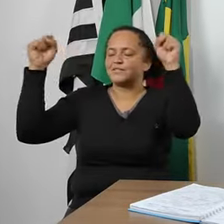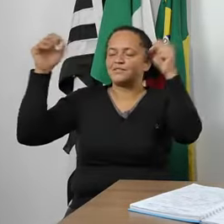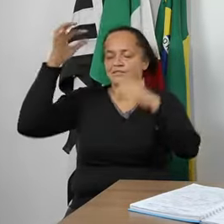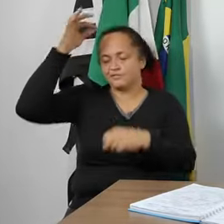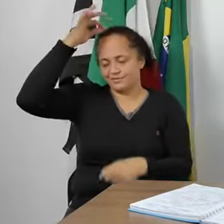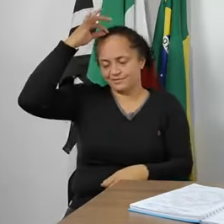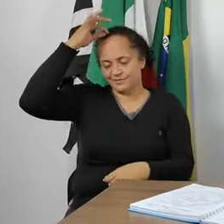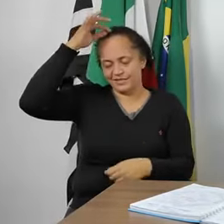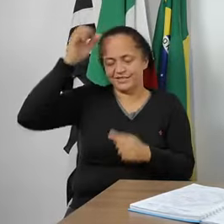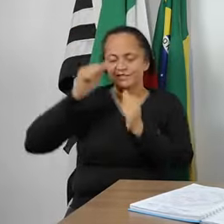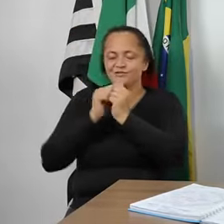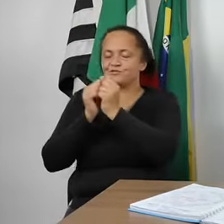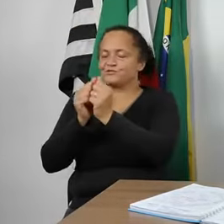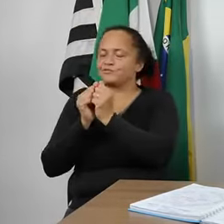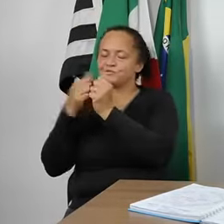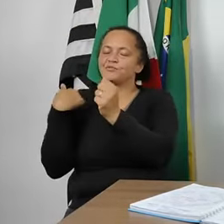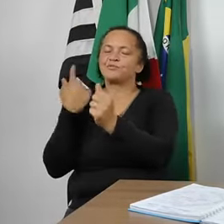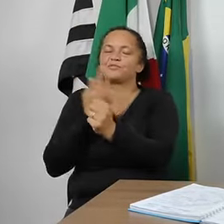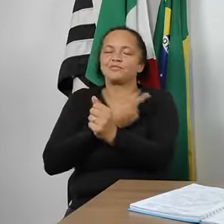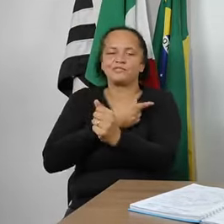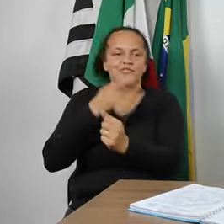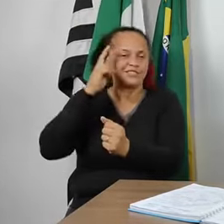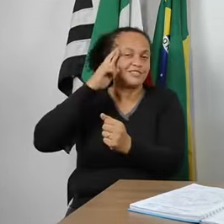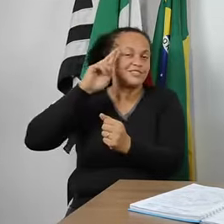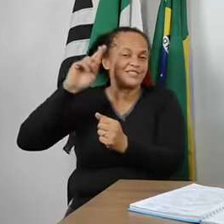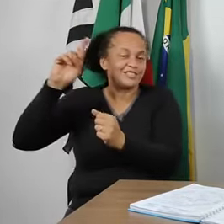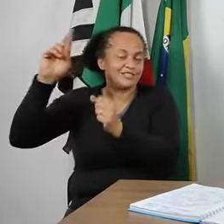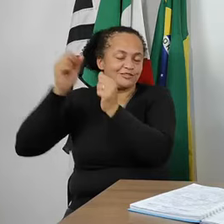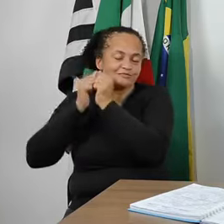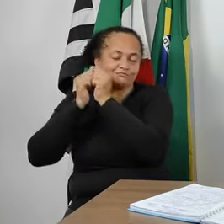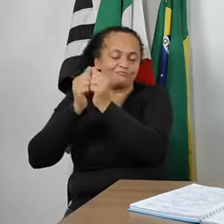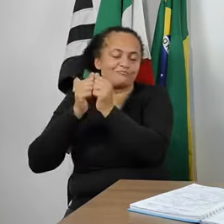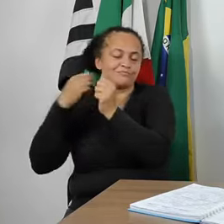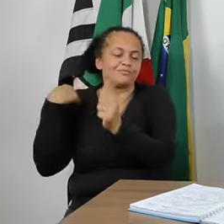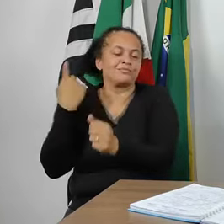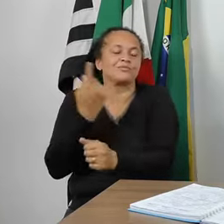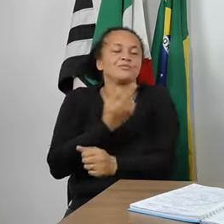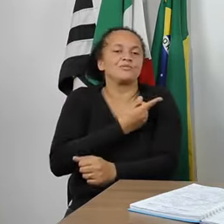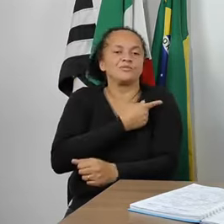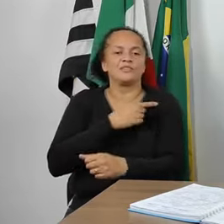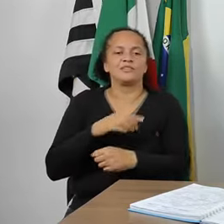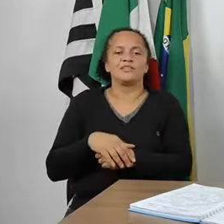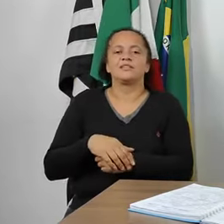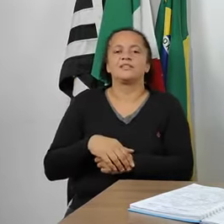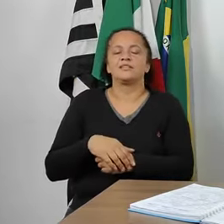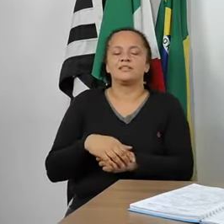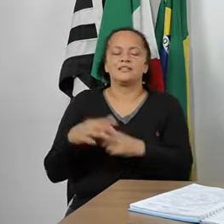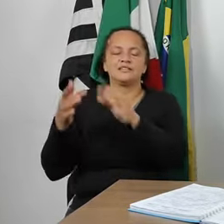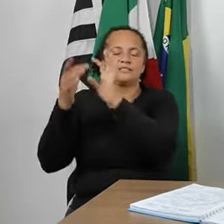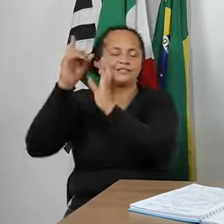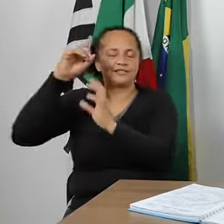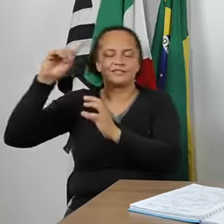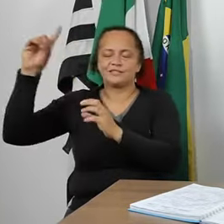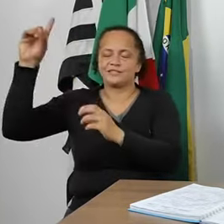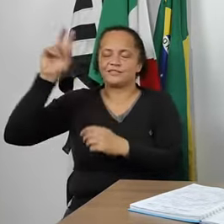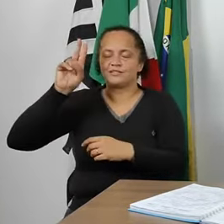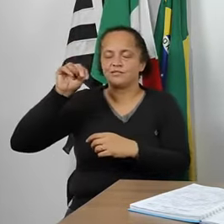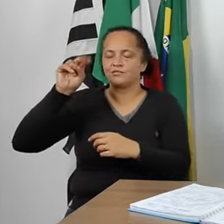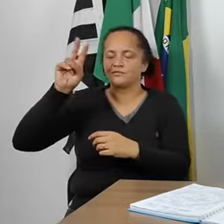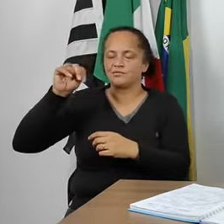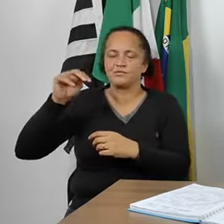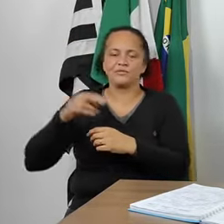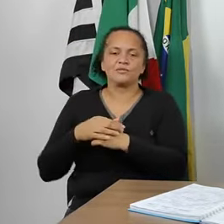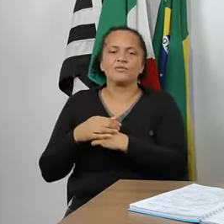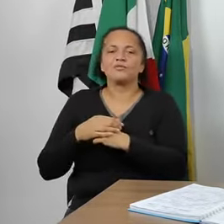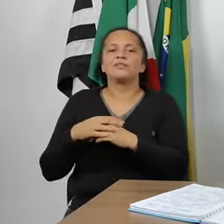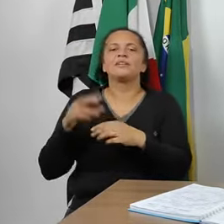o Senhor é por nós, quem será contra nós? E aquele que não poupou seu único filho, antes por amor a todos nós o